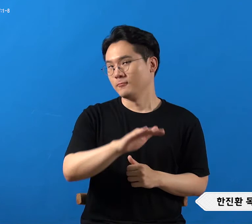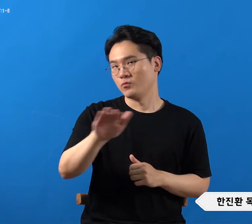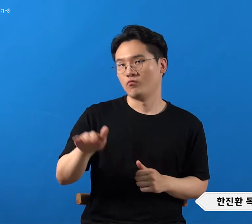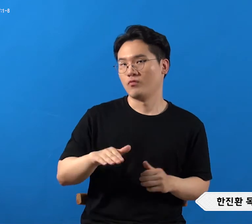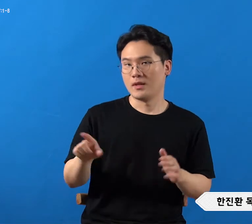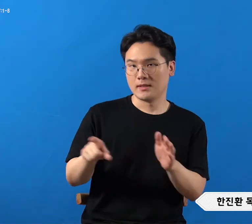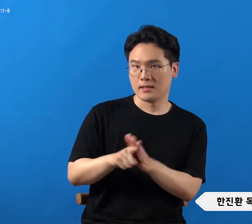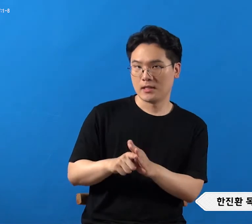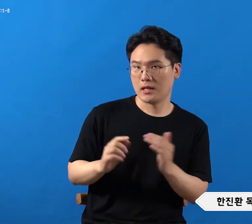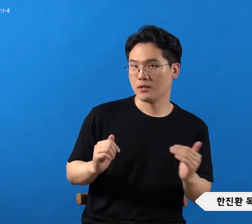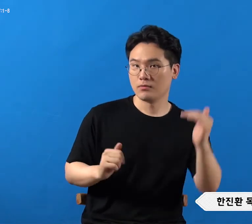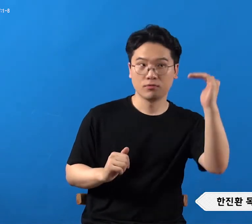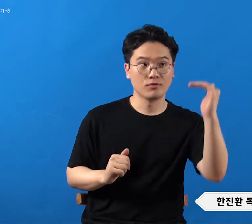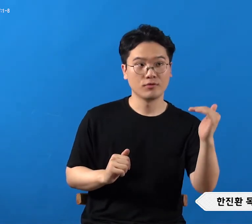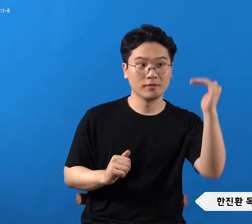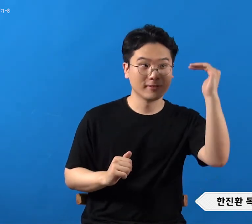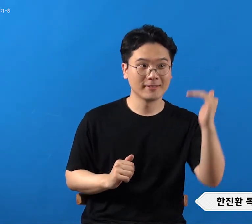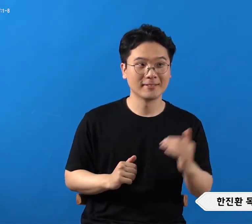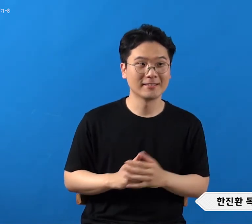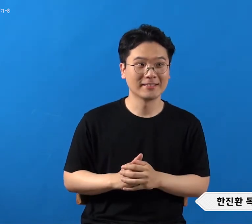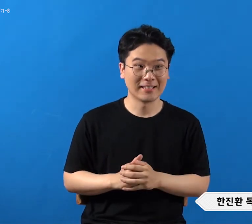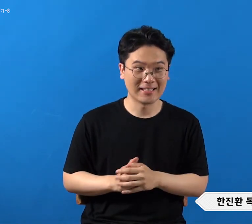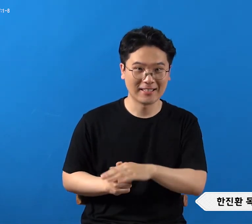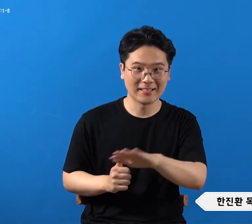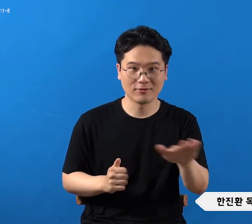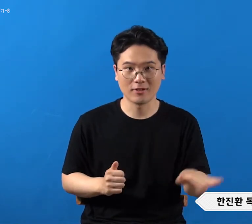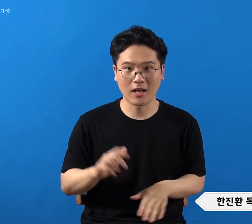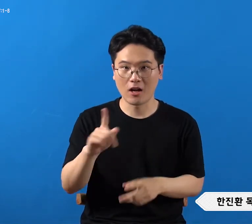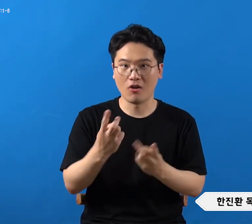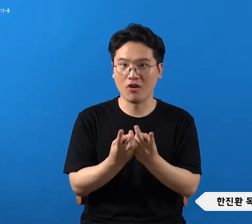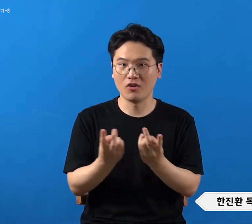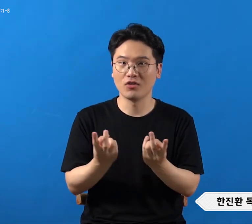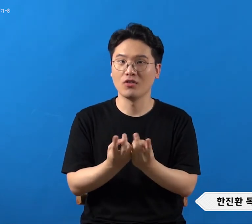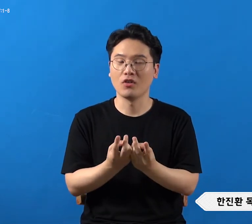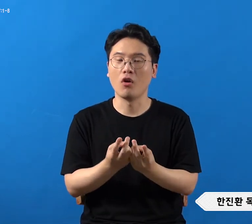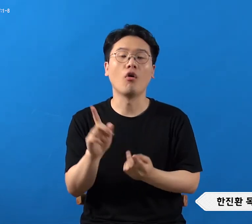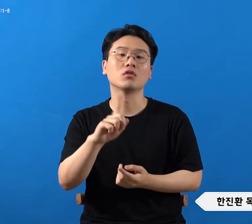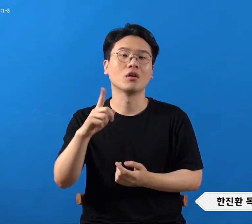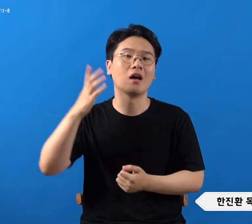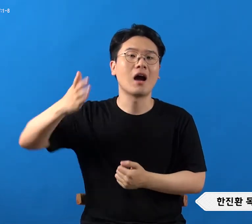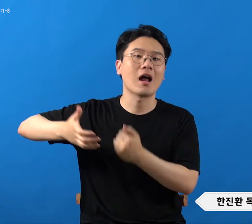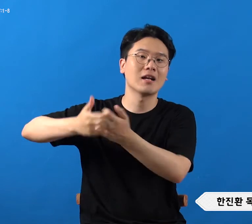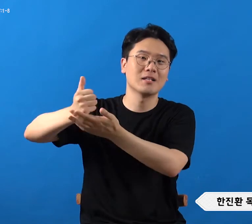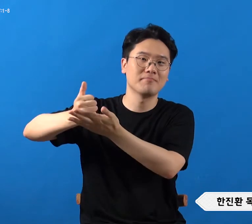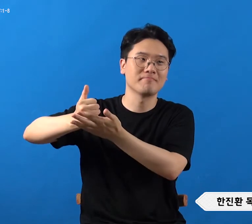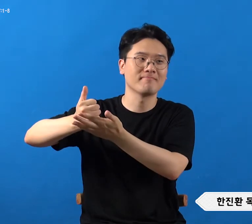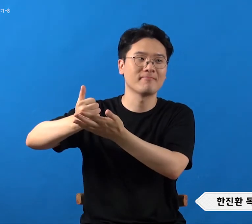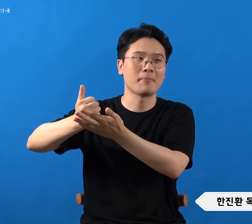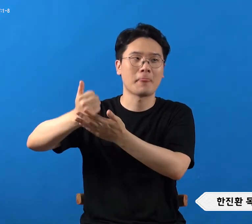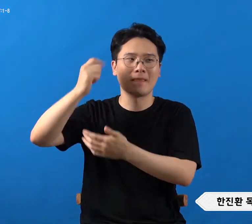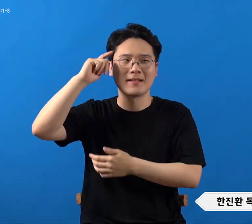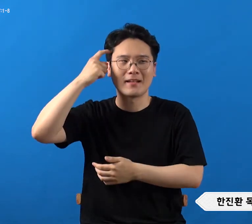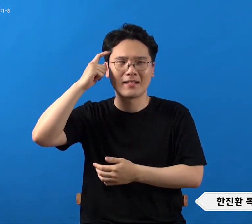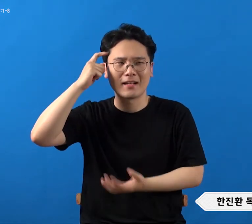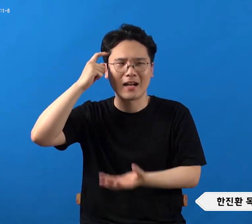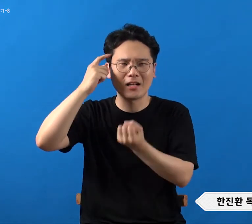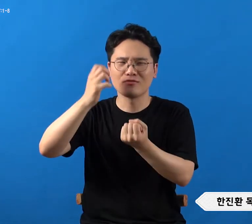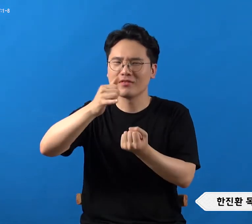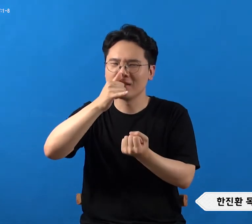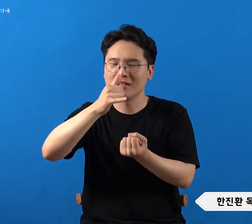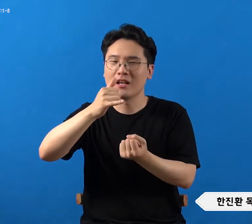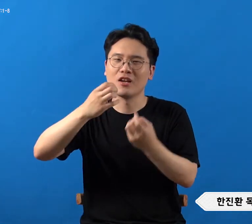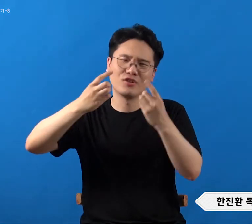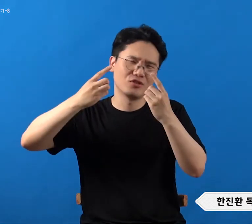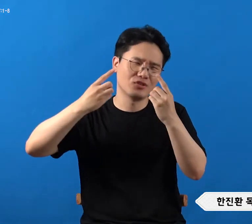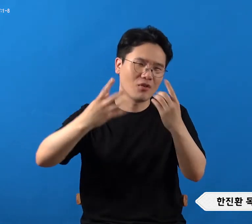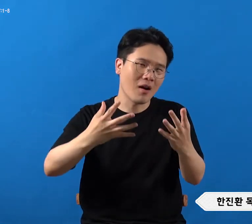우리의 신앙의 수준은 우리가 어떤 하나님 개념을 가지고 있느냐 하는 것에